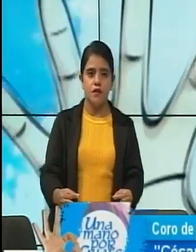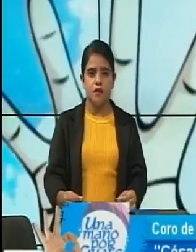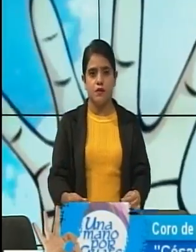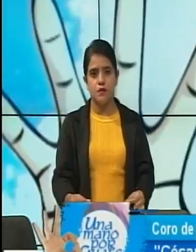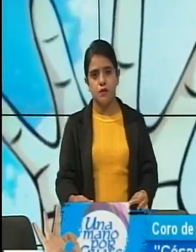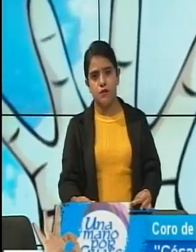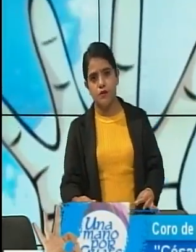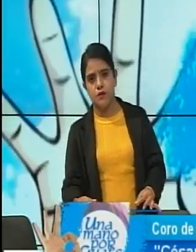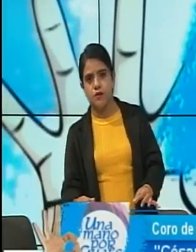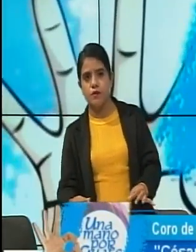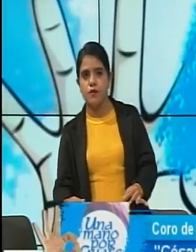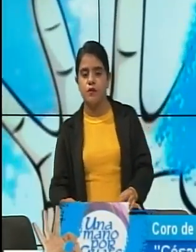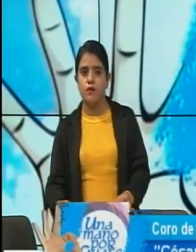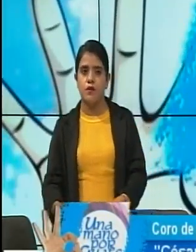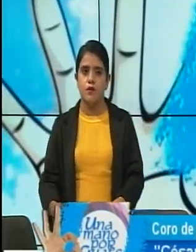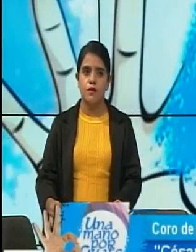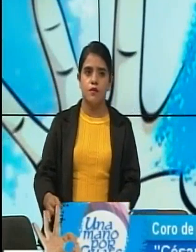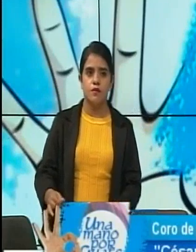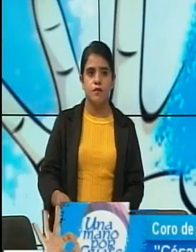decidido.